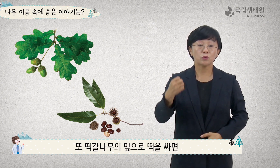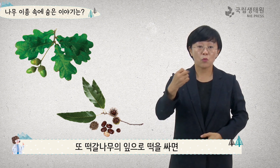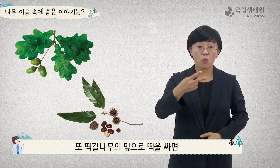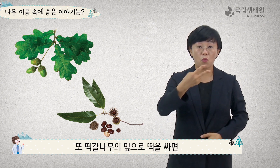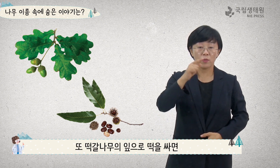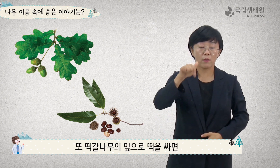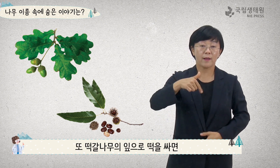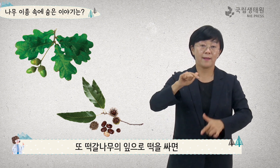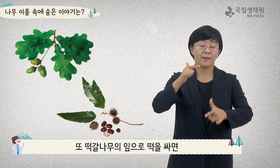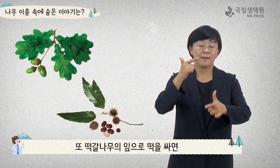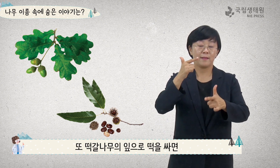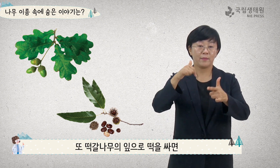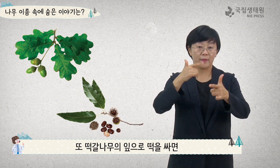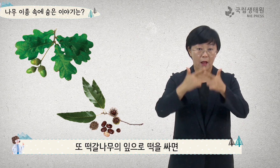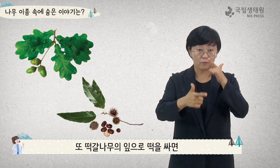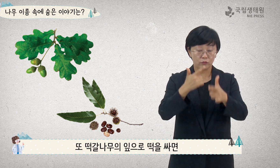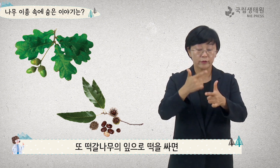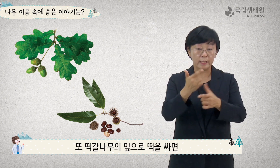또 떡갈나무의 잎으로 떡을 싸면